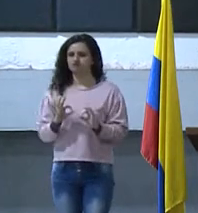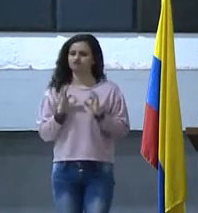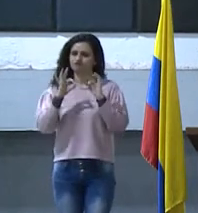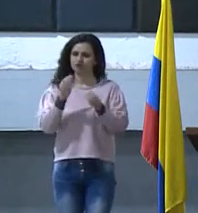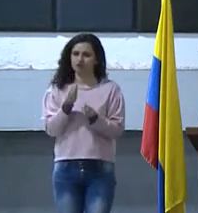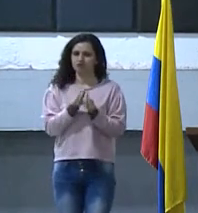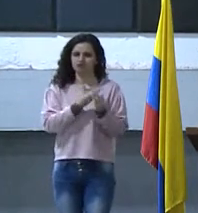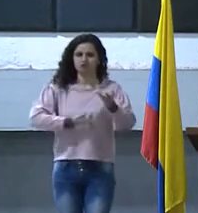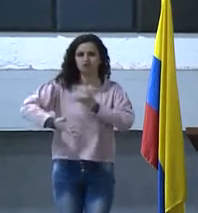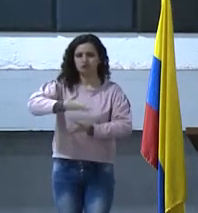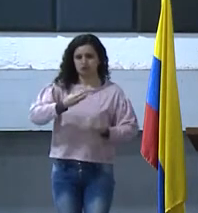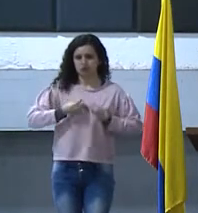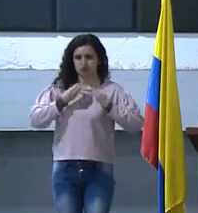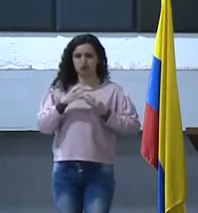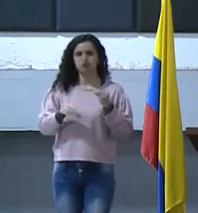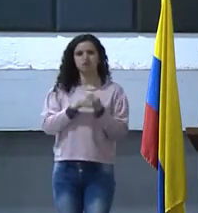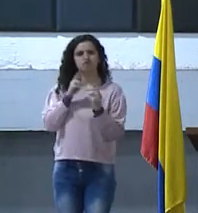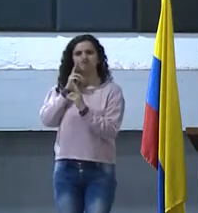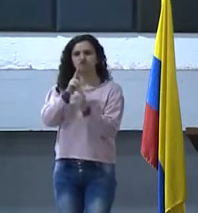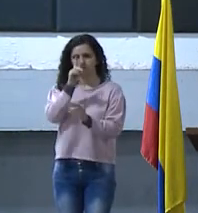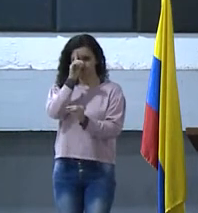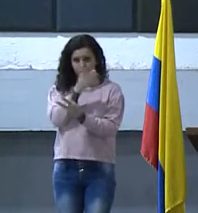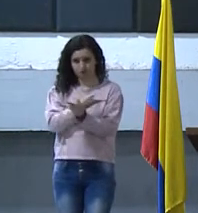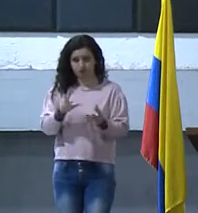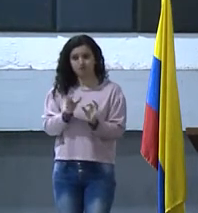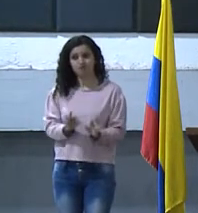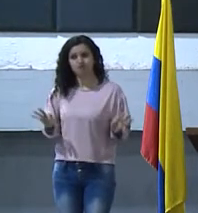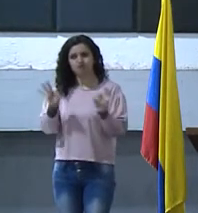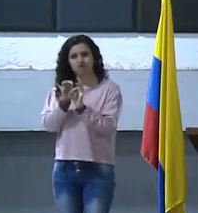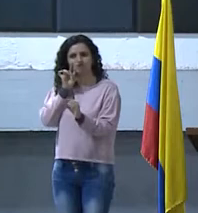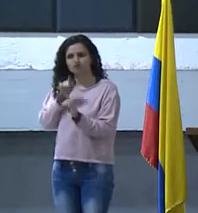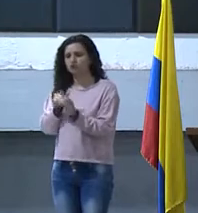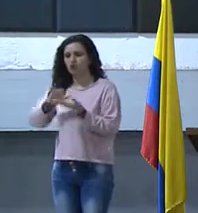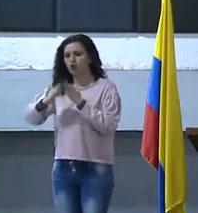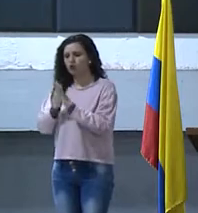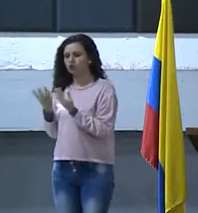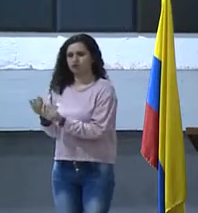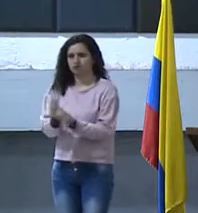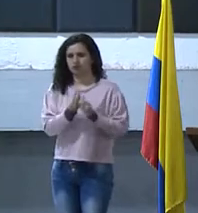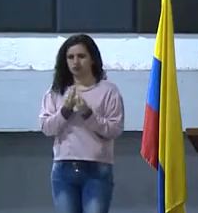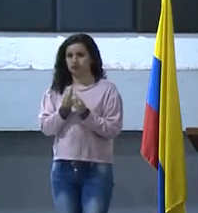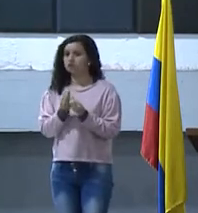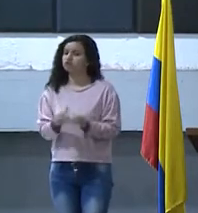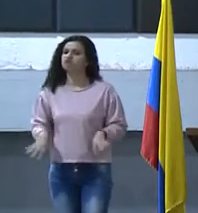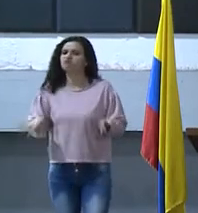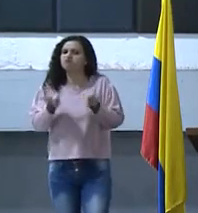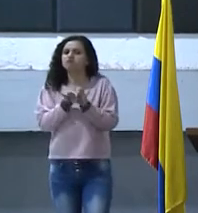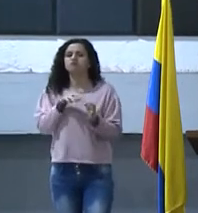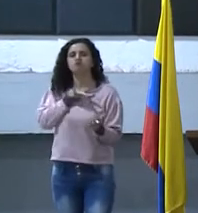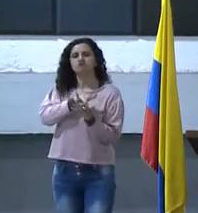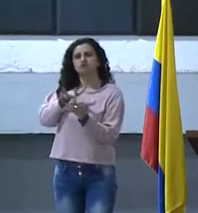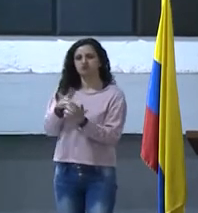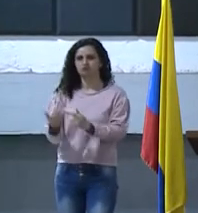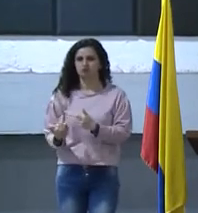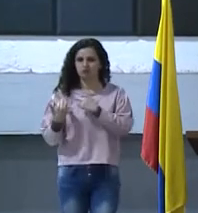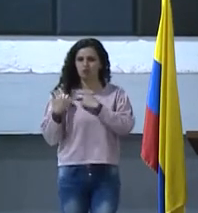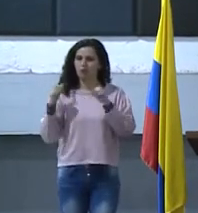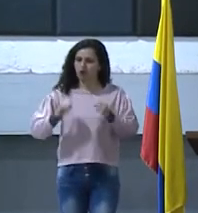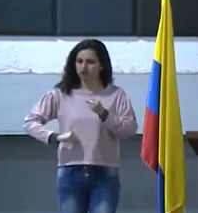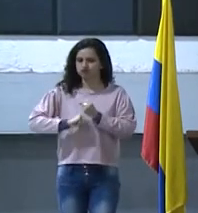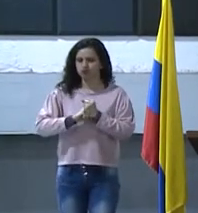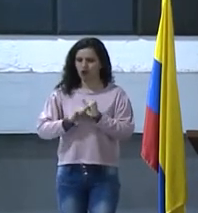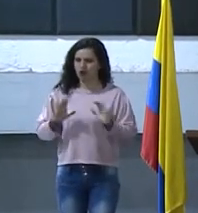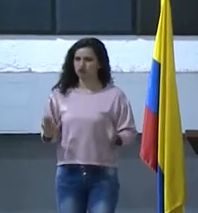reconocimiento de la diversidad y sentido de comunidad y participación responsable para continuar aportando al